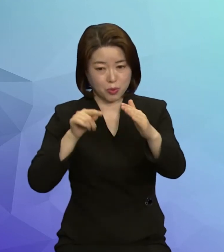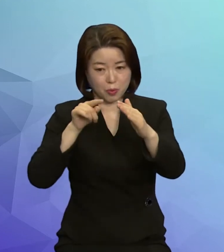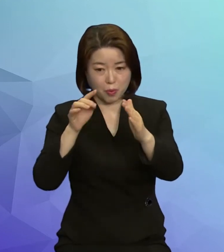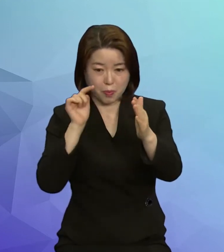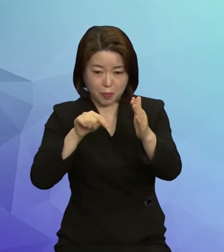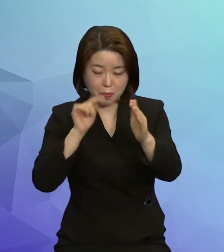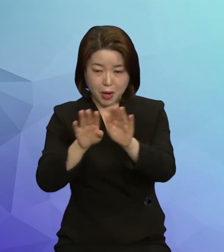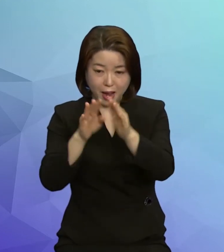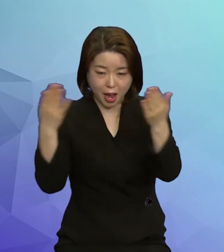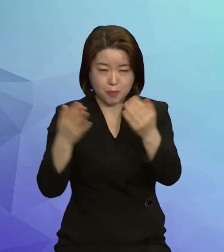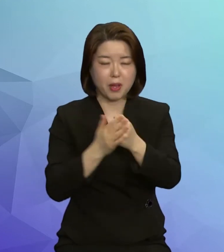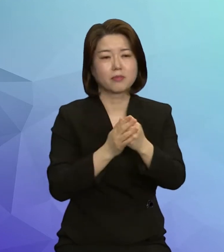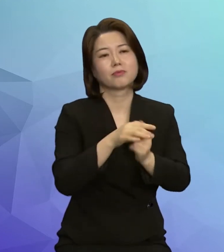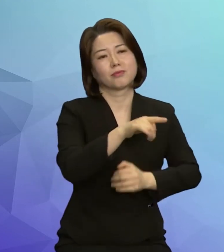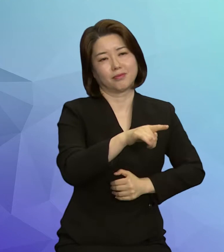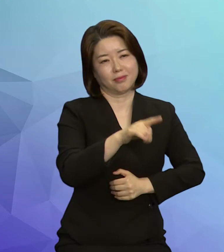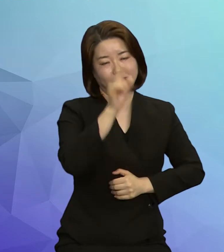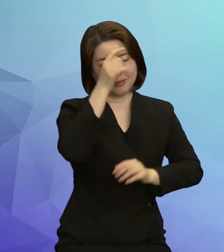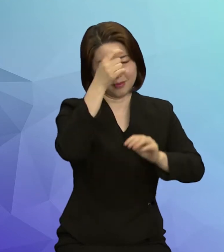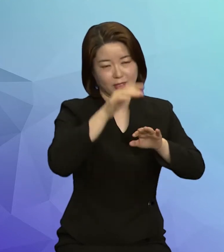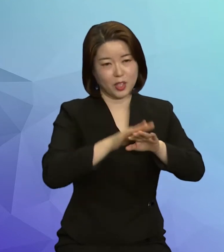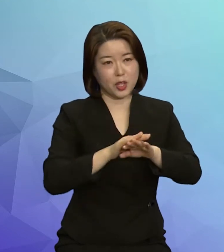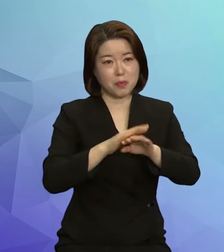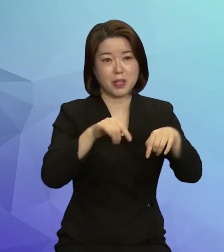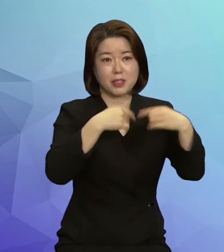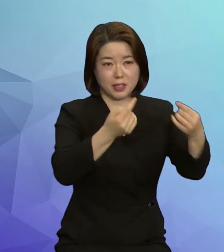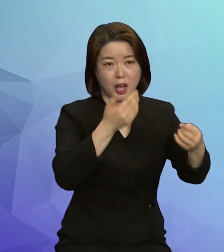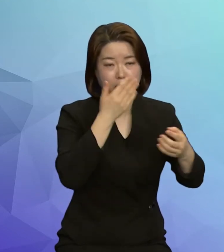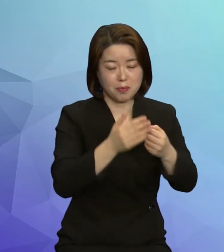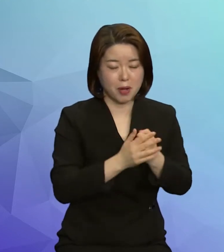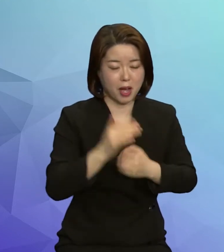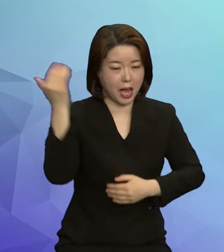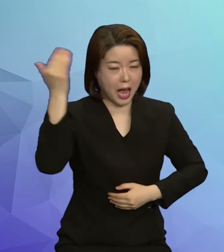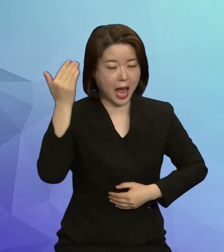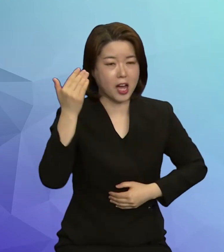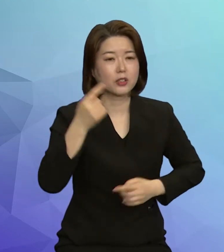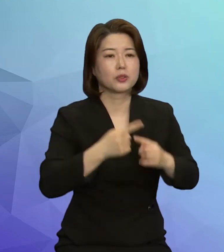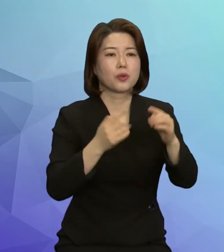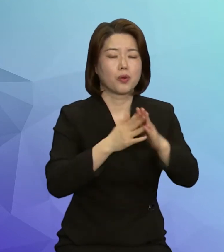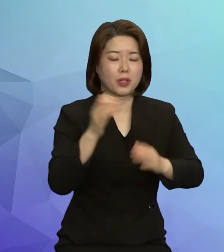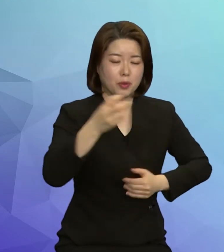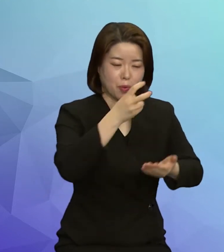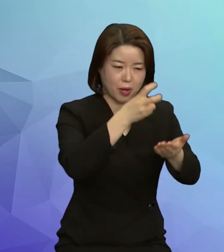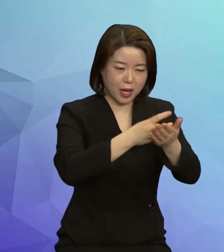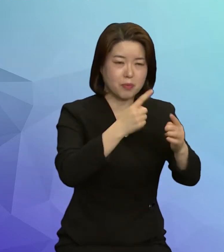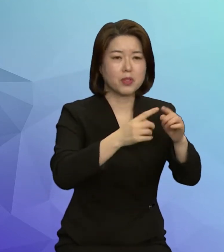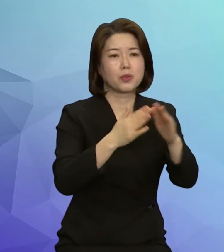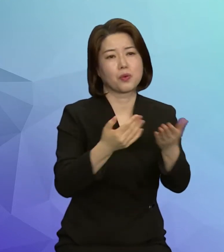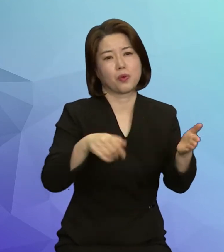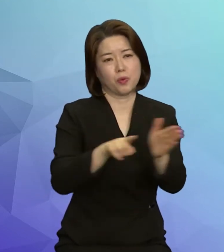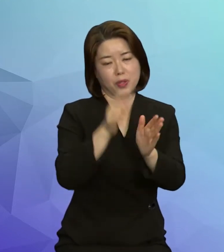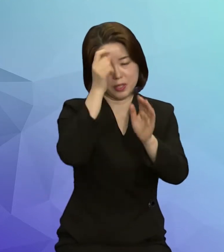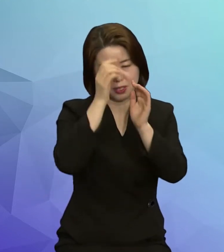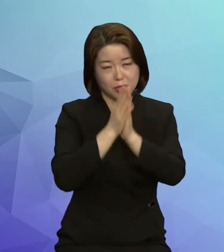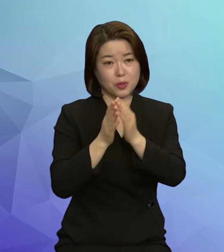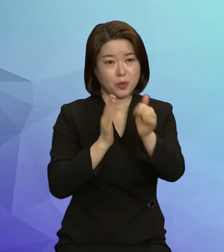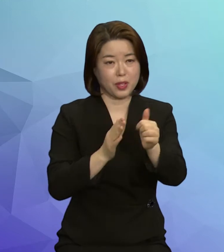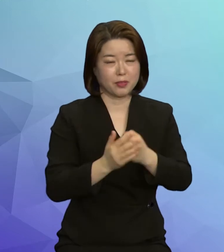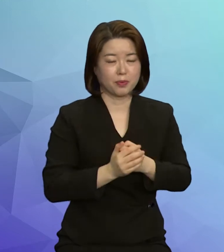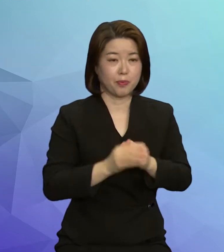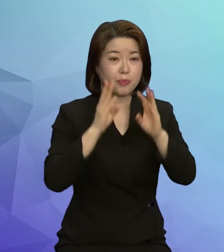들어오시면 온라인 집회에 참여할 수 있겠습니다. 한국교회, 특히 감리교회 위해서 기도해 주시기 바랍니다.